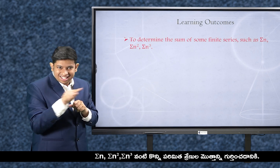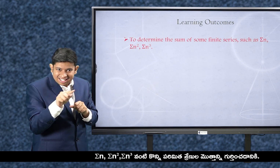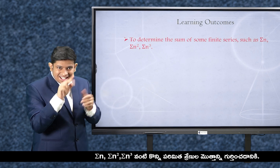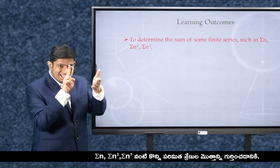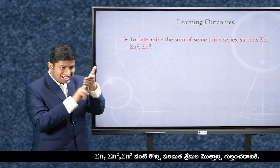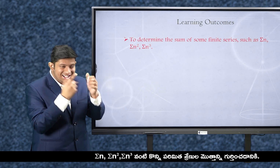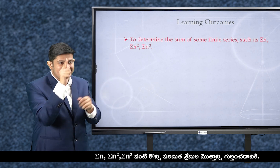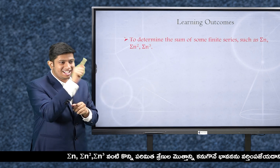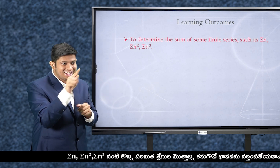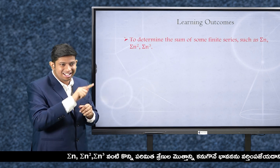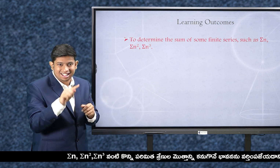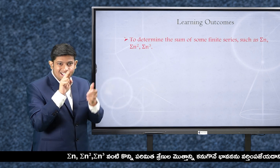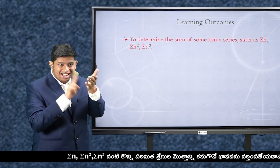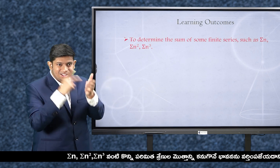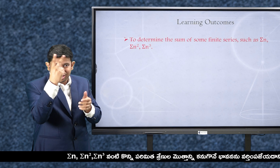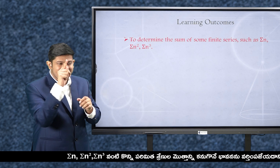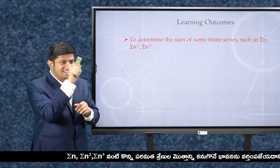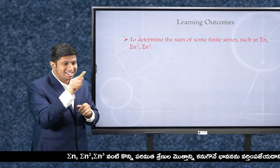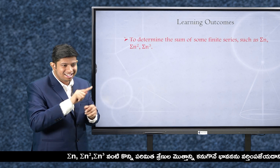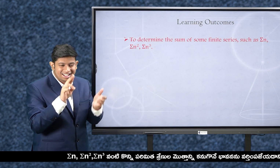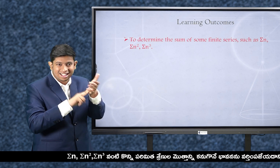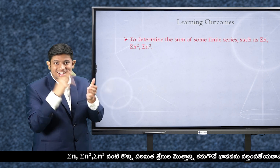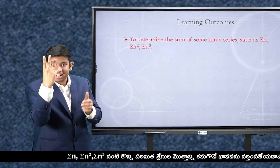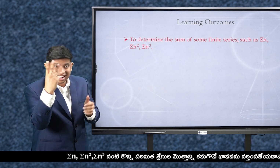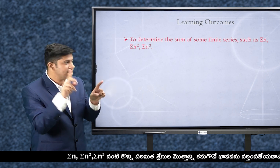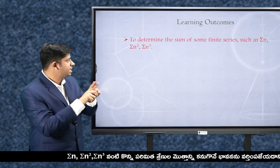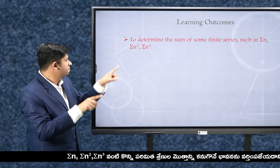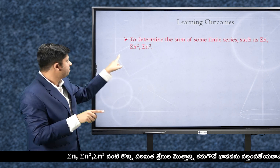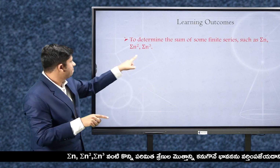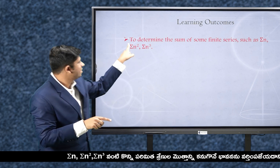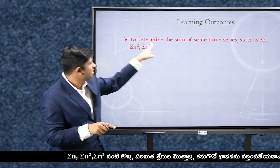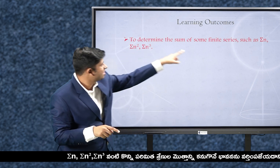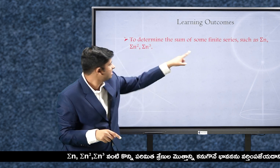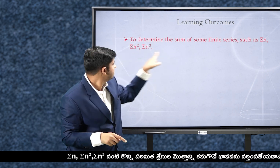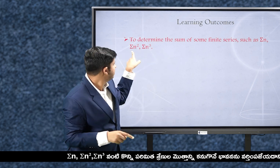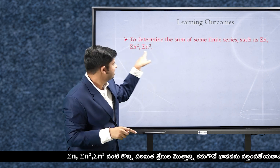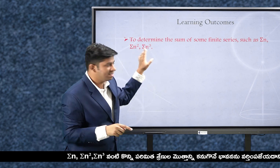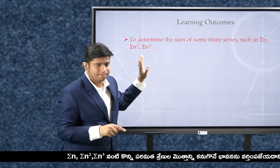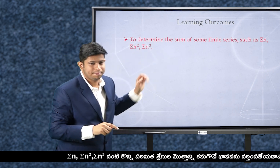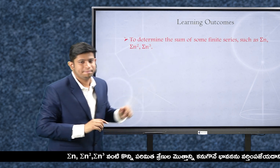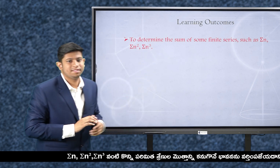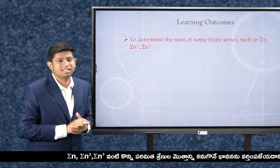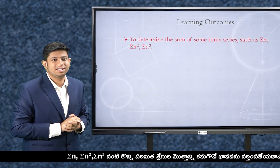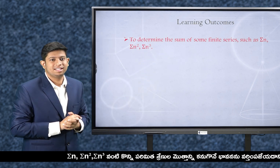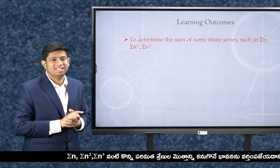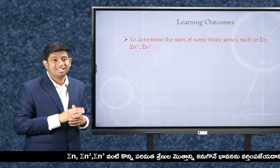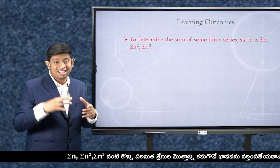గుర్తించడానికి సిగ్మా ఎన్ స్క్వేర్, సిగ్మా ఎన్ క్యూబ్ వంటి కొన్ని పరిమిత శ్రేణుల మొత్తాన్ని